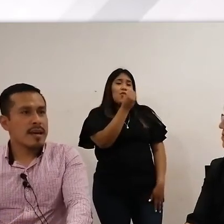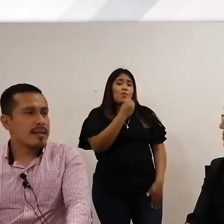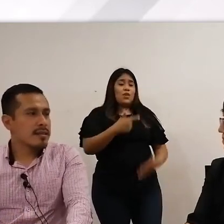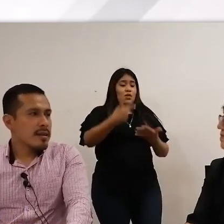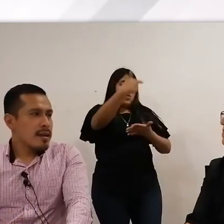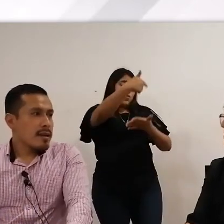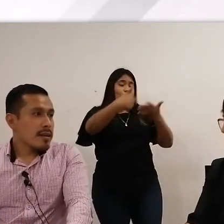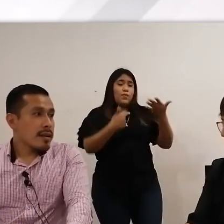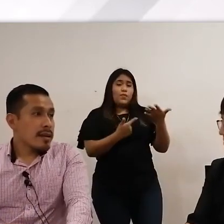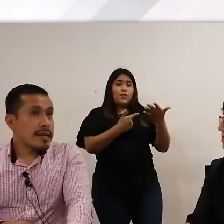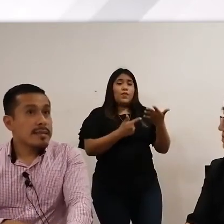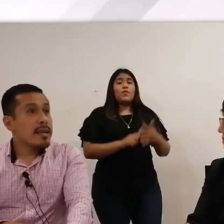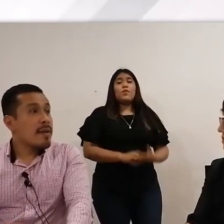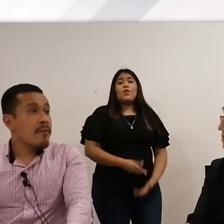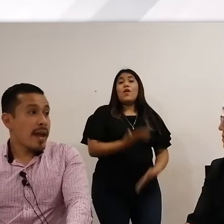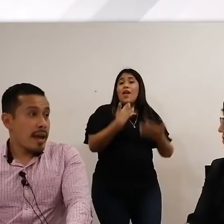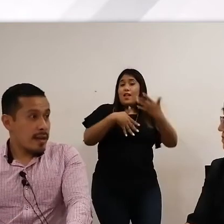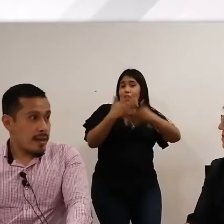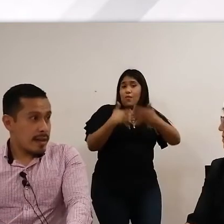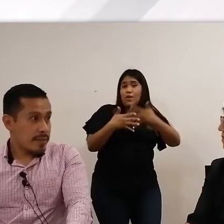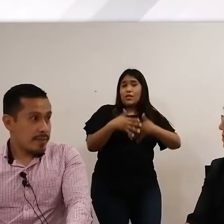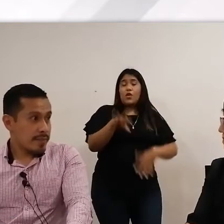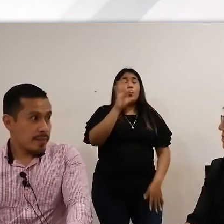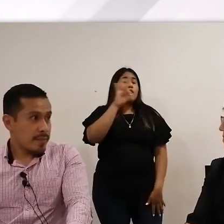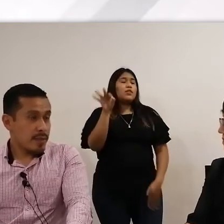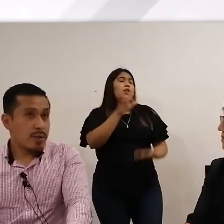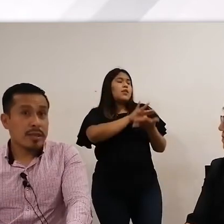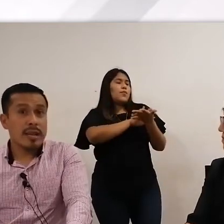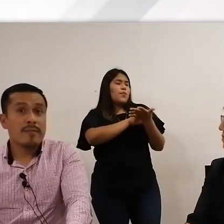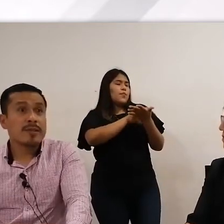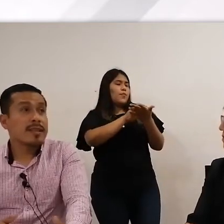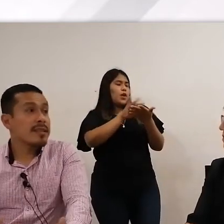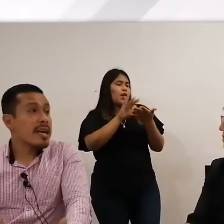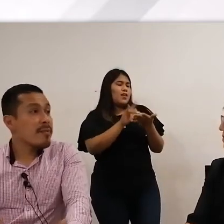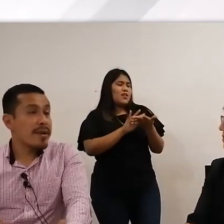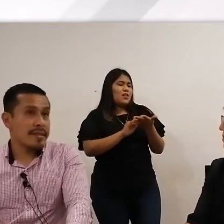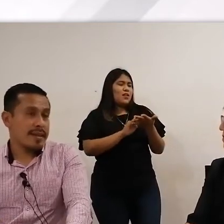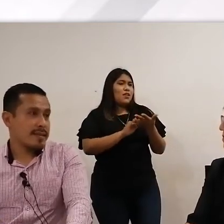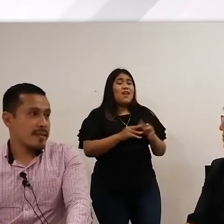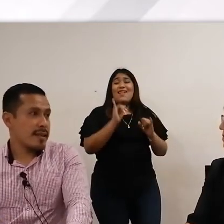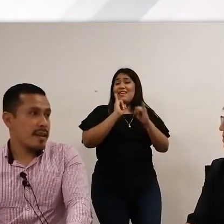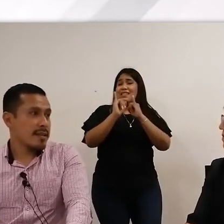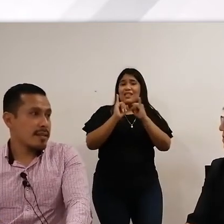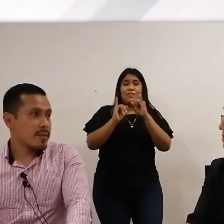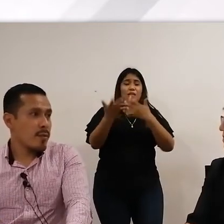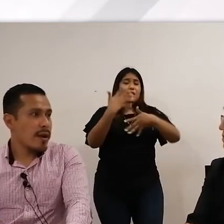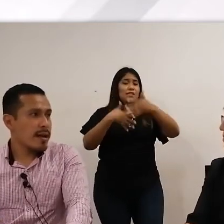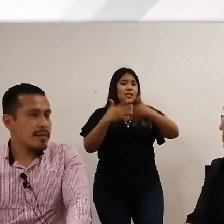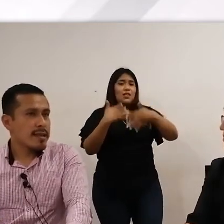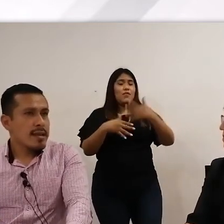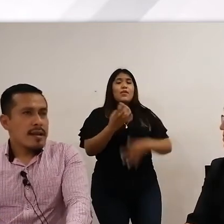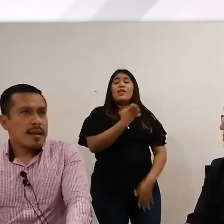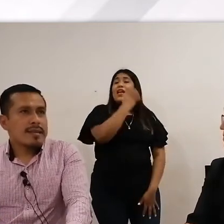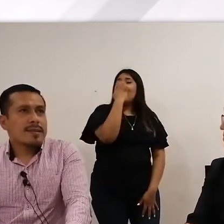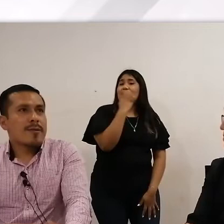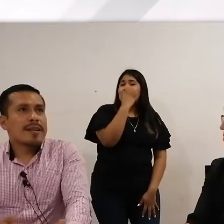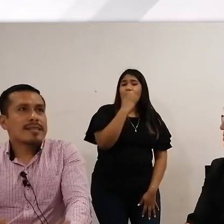de señas, que estén en braille. No tenemos intérpretes en las